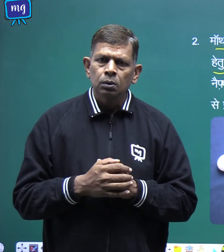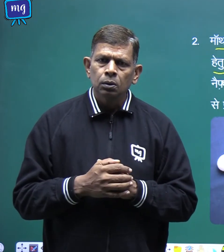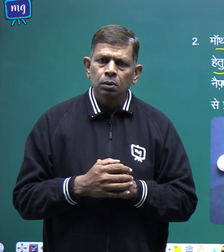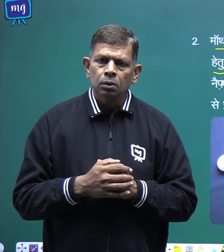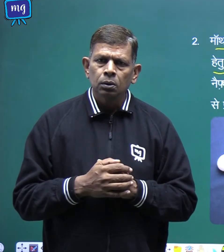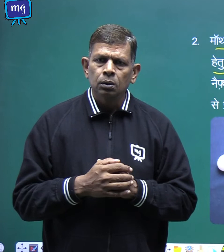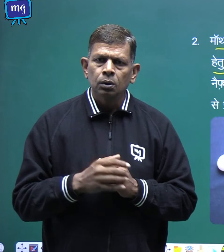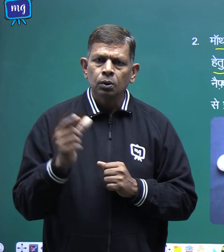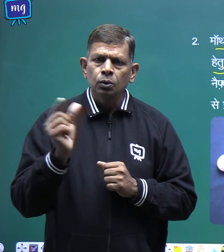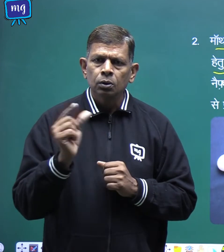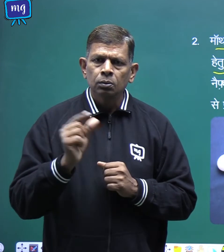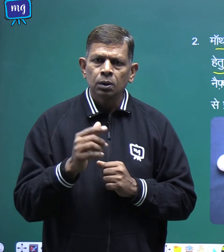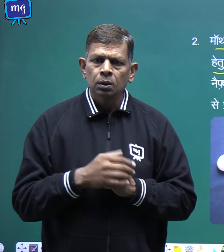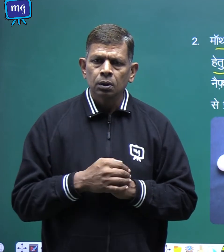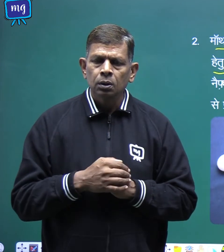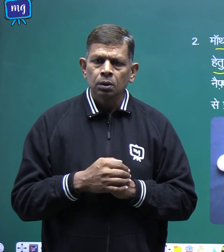प्रयोग में लाई जाने वाली